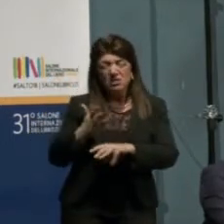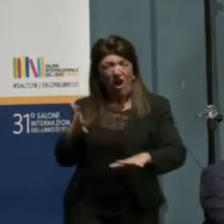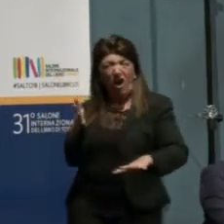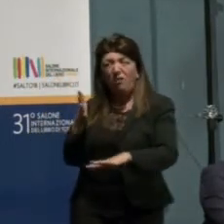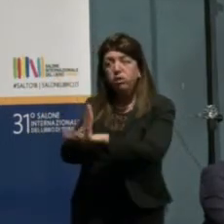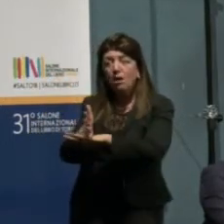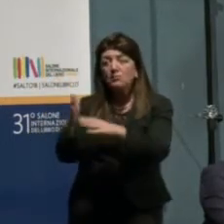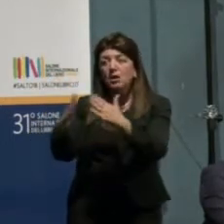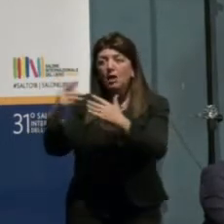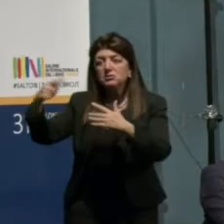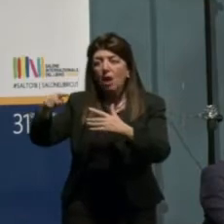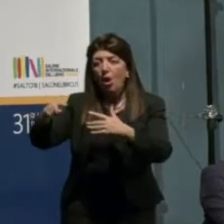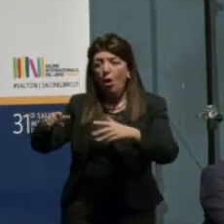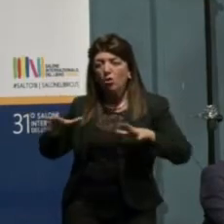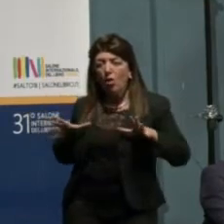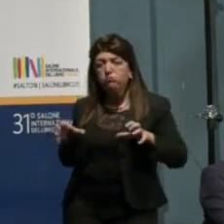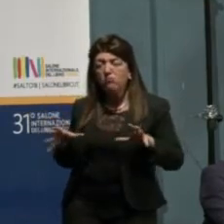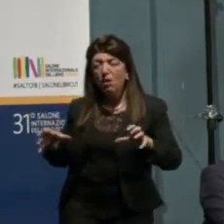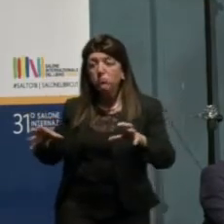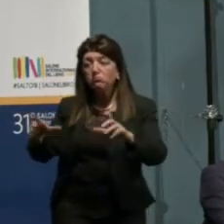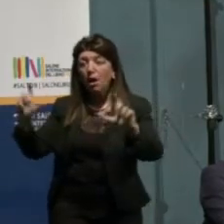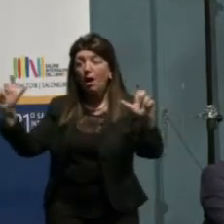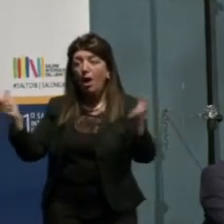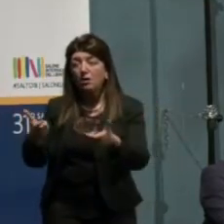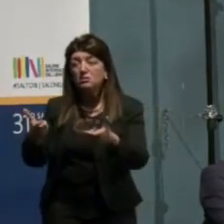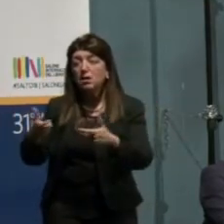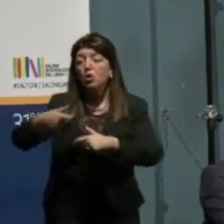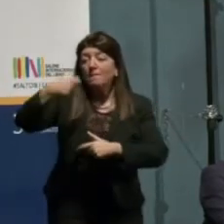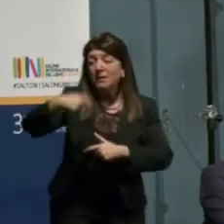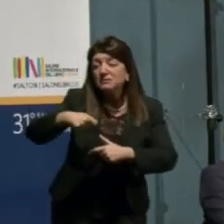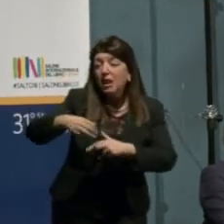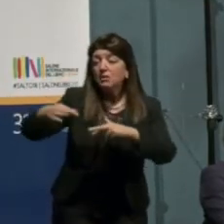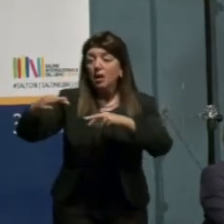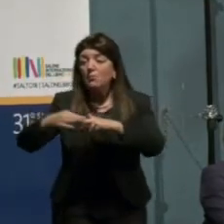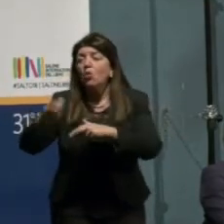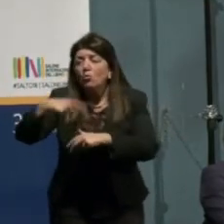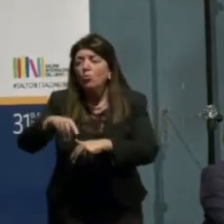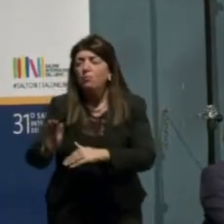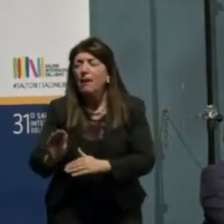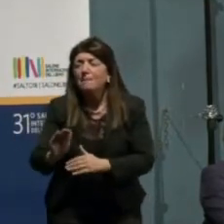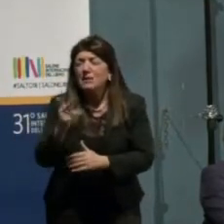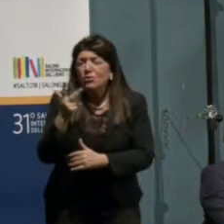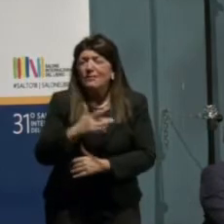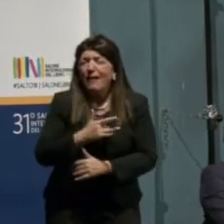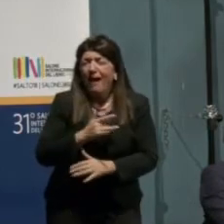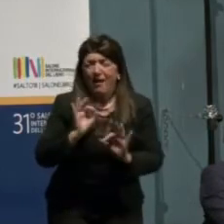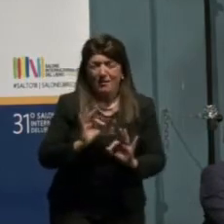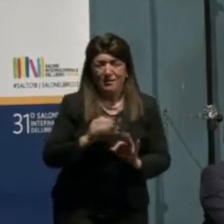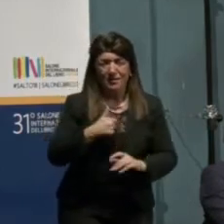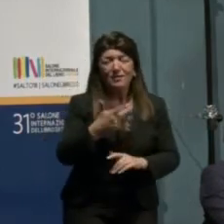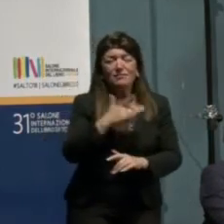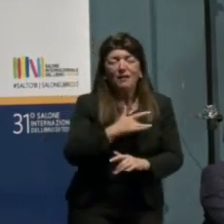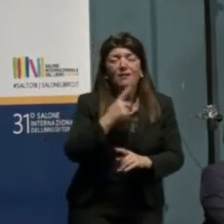l'intera famiglia quindi il presidente e la moglie e il bambino di tre anni e mentre ci stavamo